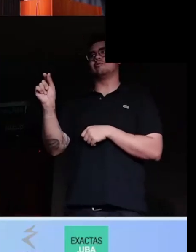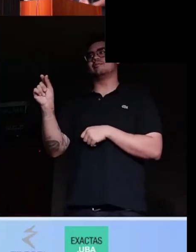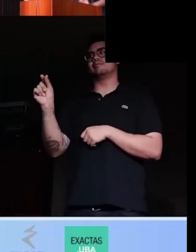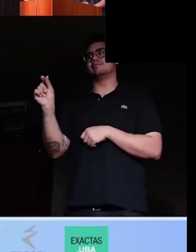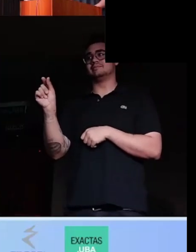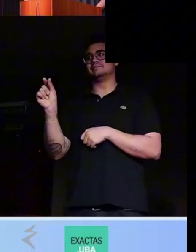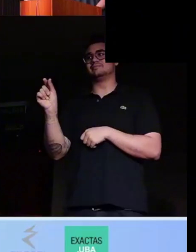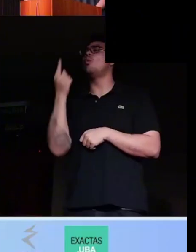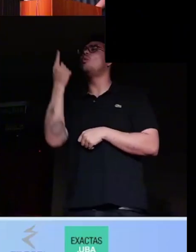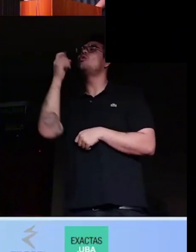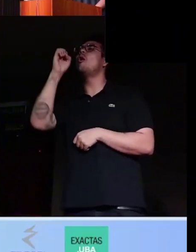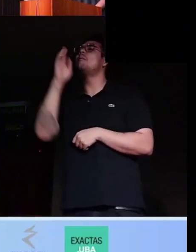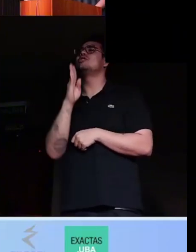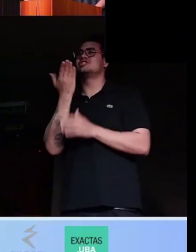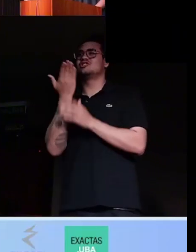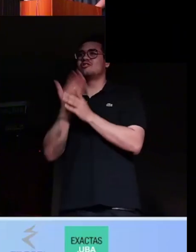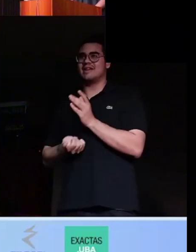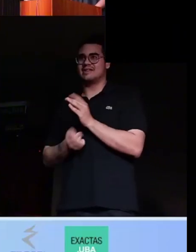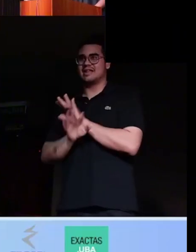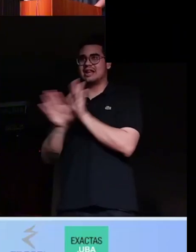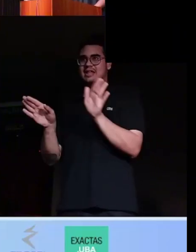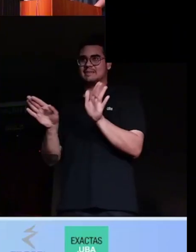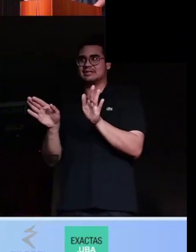que va a cometer.